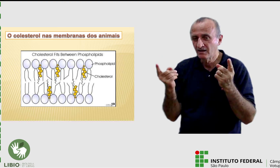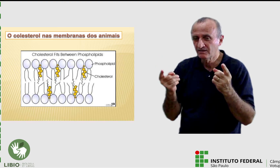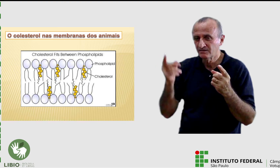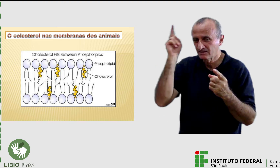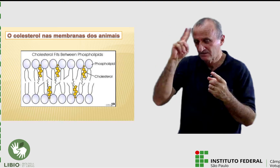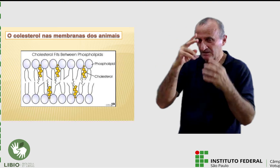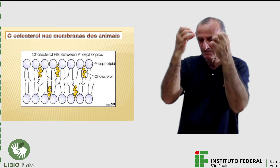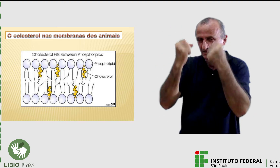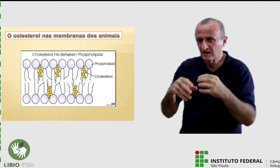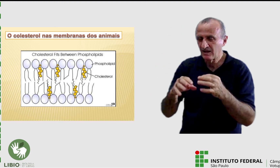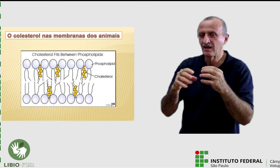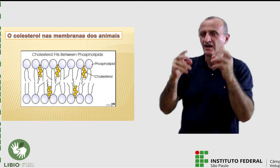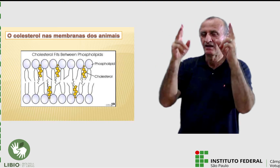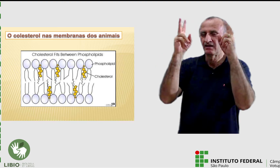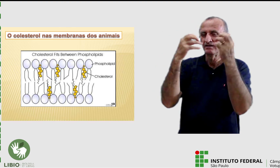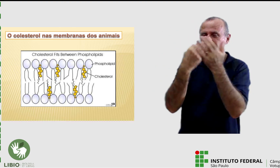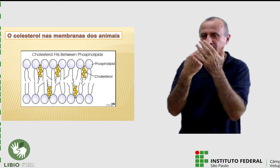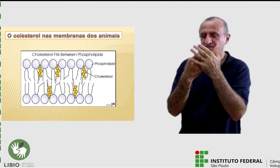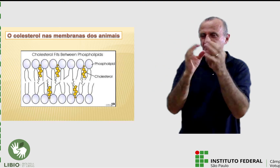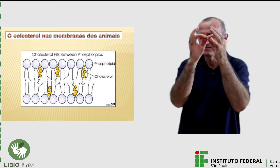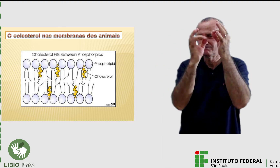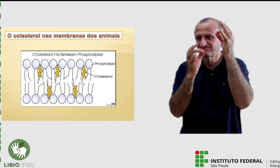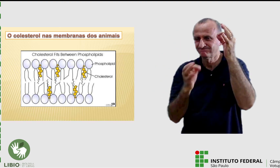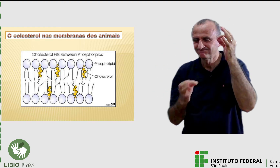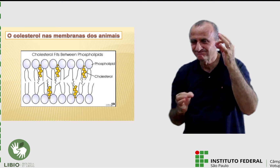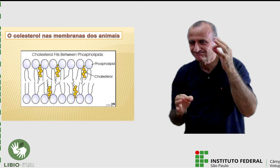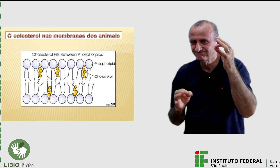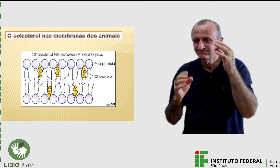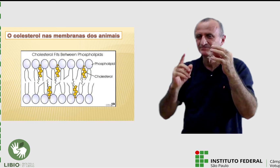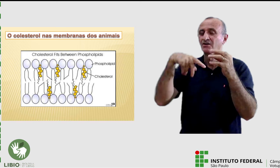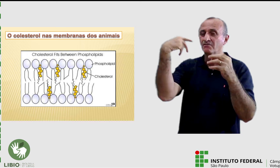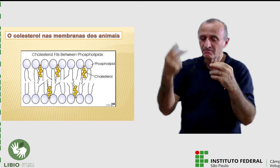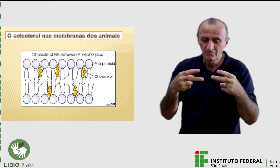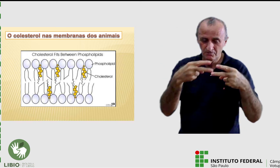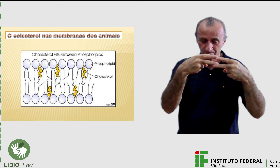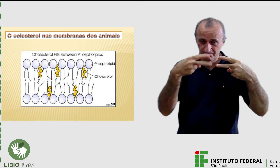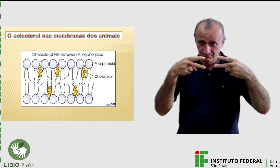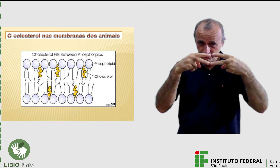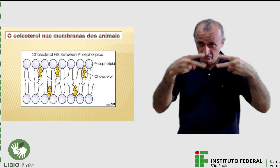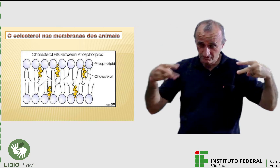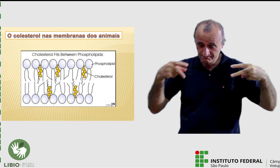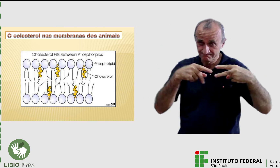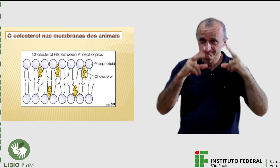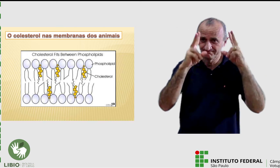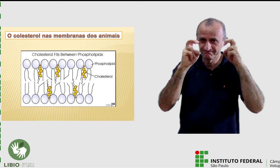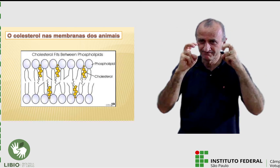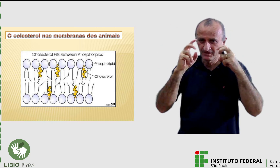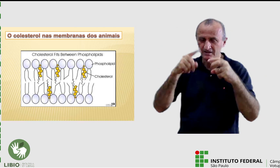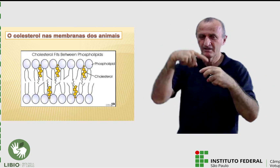Mas, para a aula não ficar assim muito extensa, vamos parando por aqui. Iniciaremos